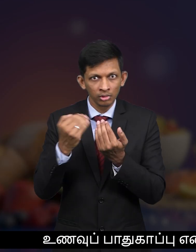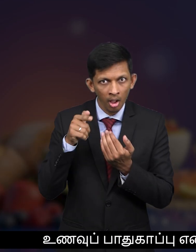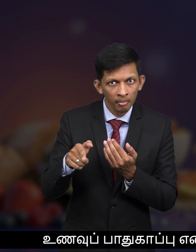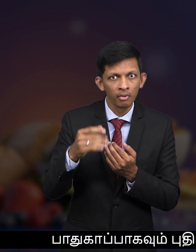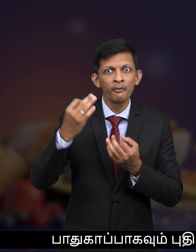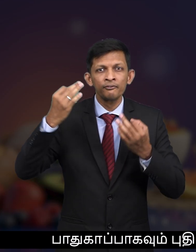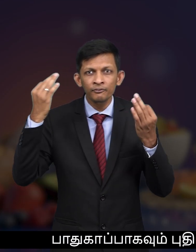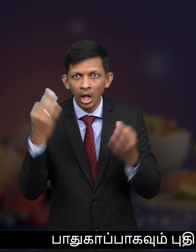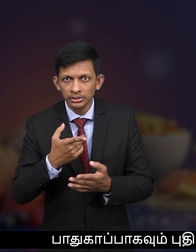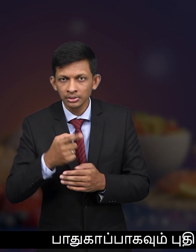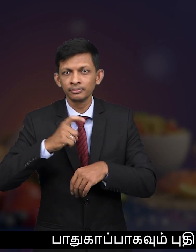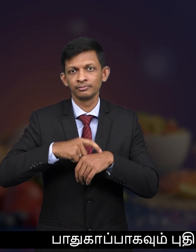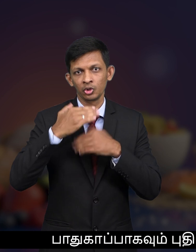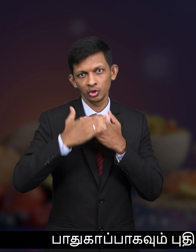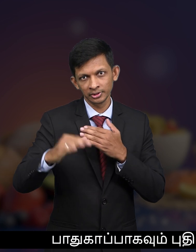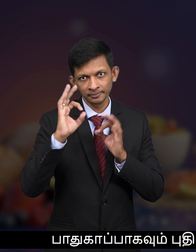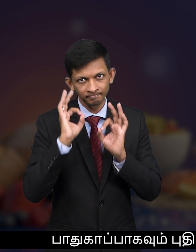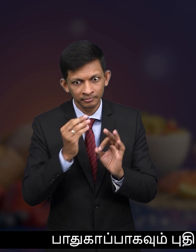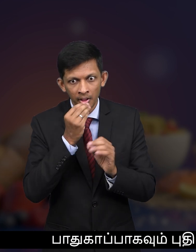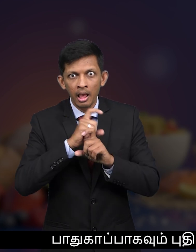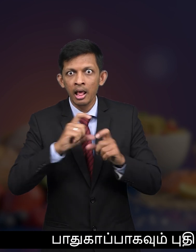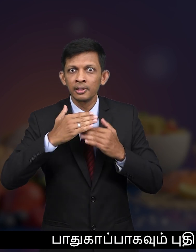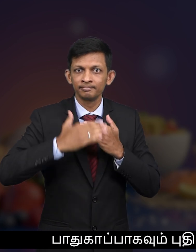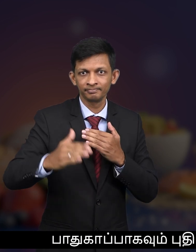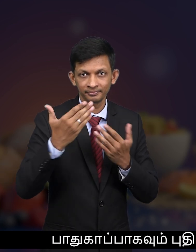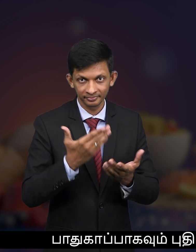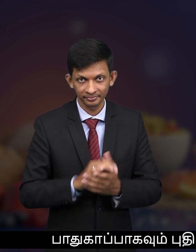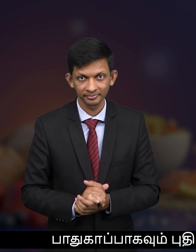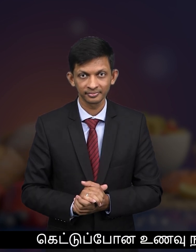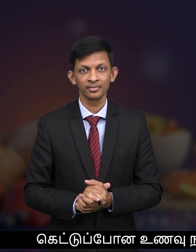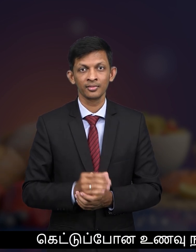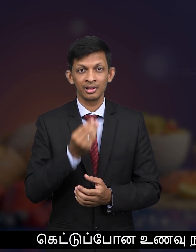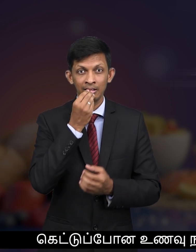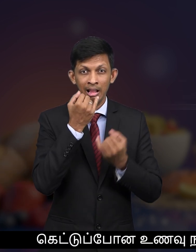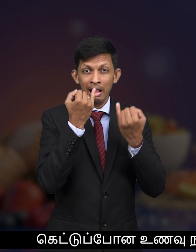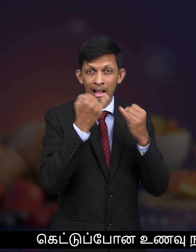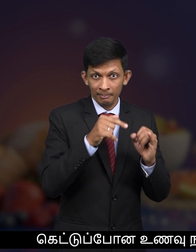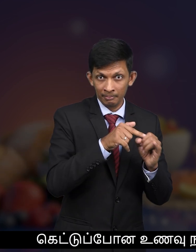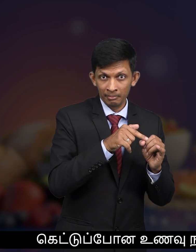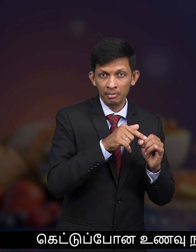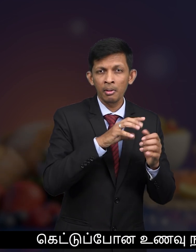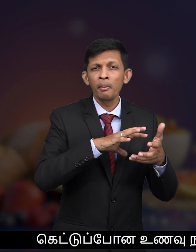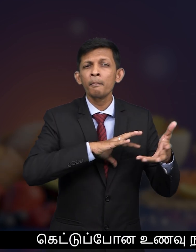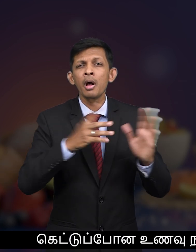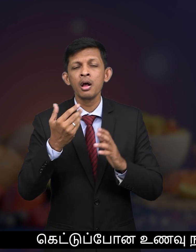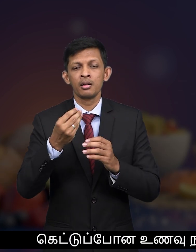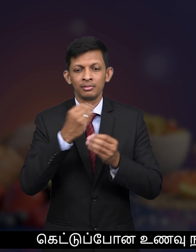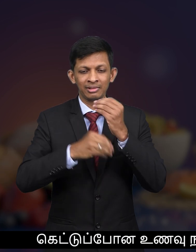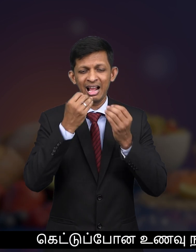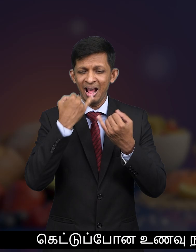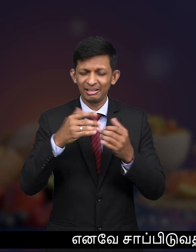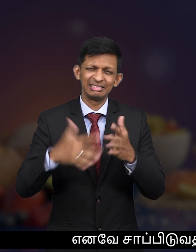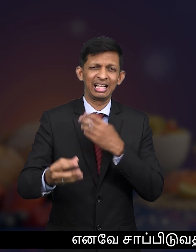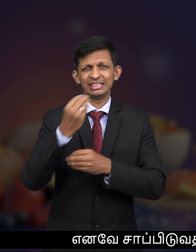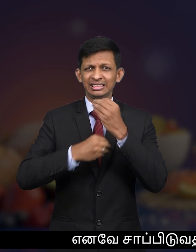நீண்ட காலத்திற்கு பாதுகாப்பாகவும் புதியதாகவும் வைத்திருப்பது ஆகும். கெட்டுப்போன உணவு நம்மை